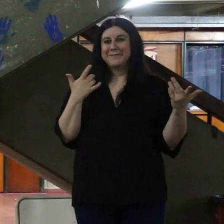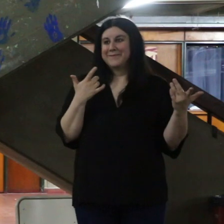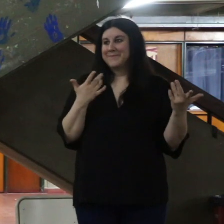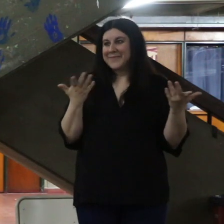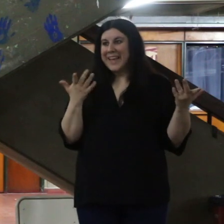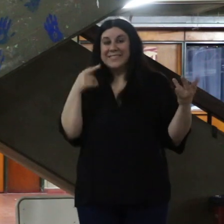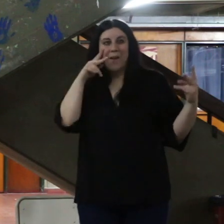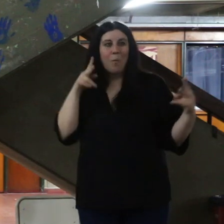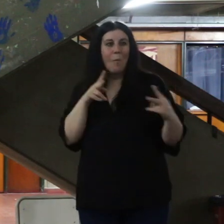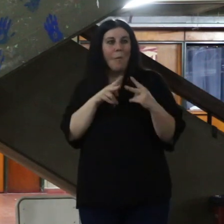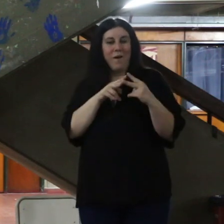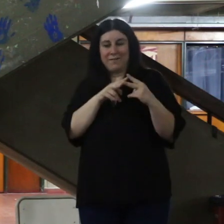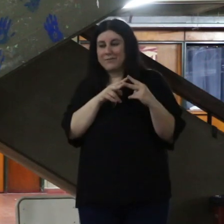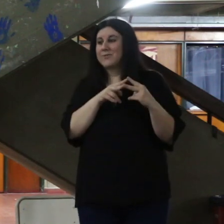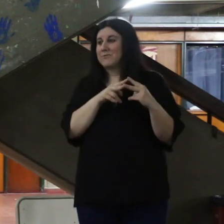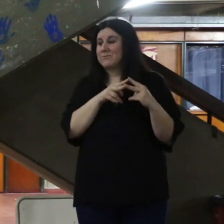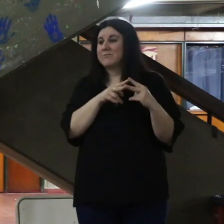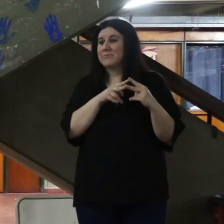es encuentro.